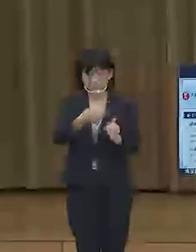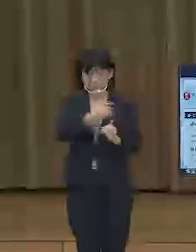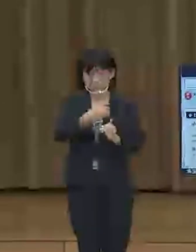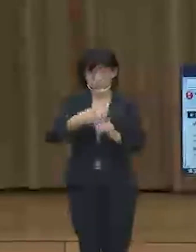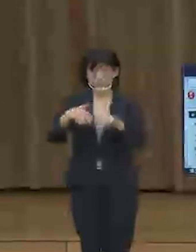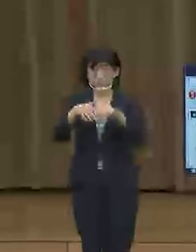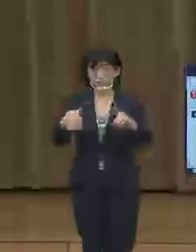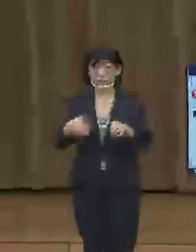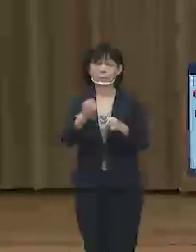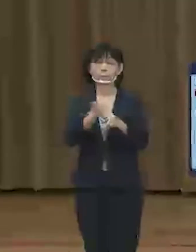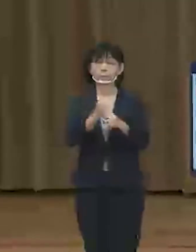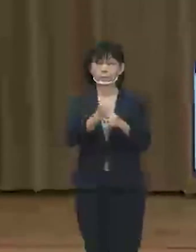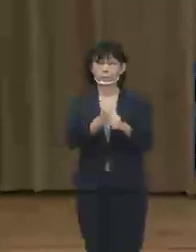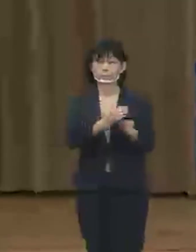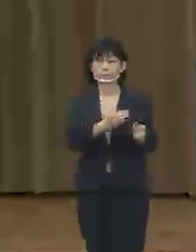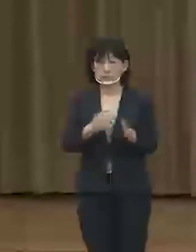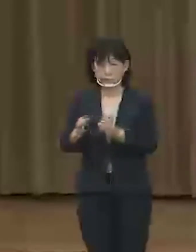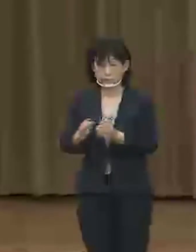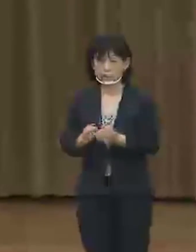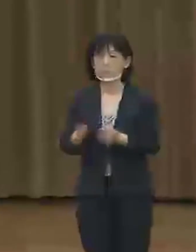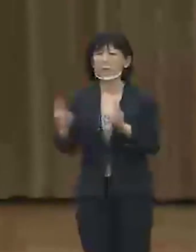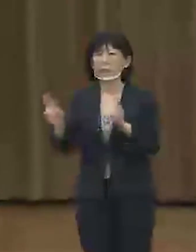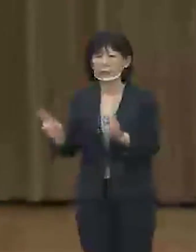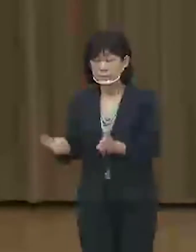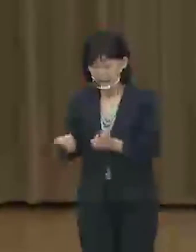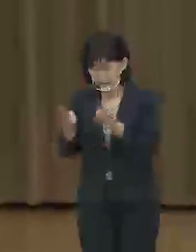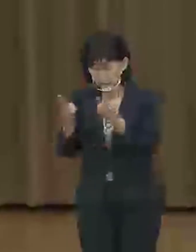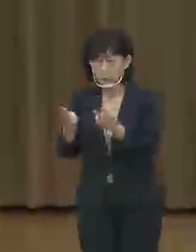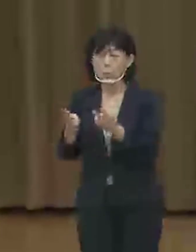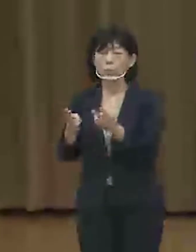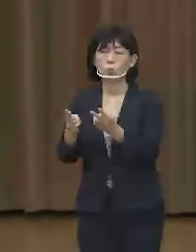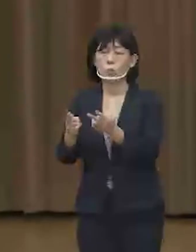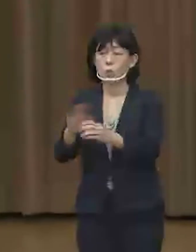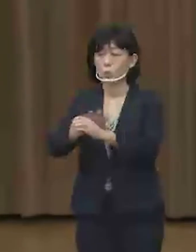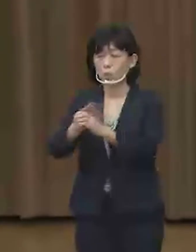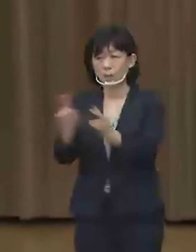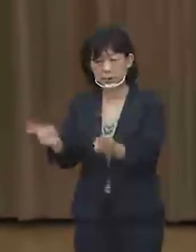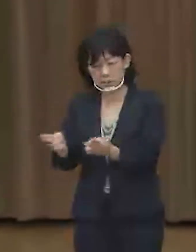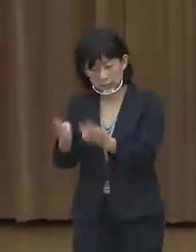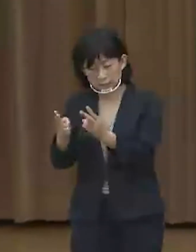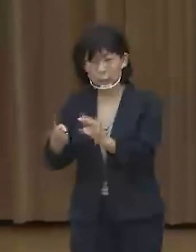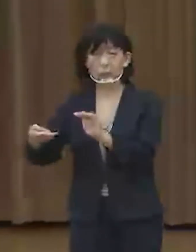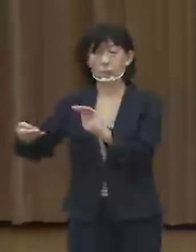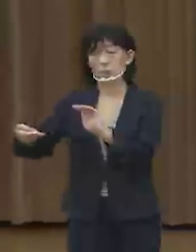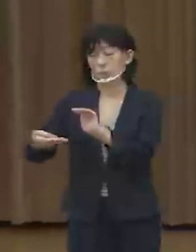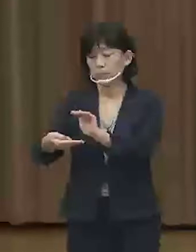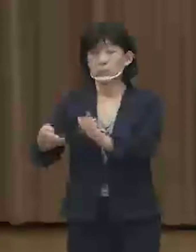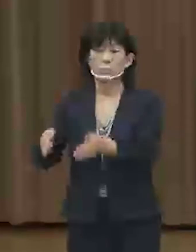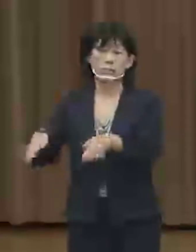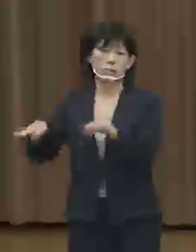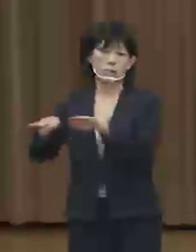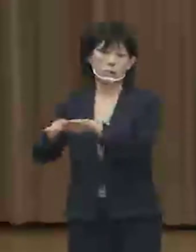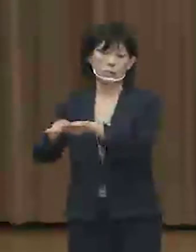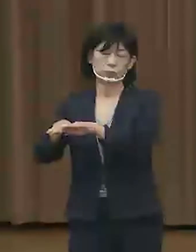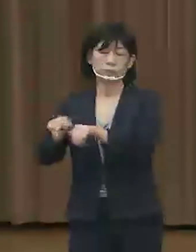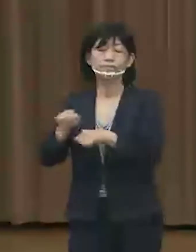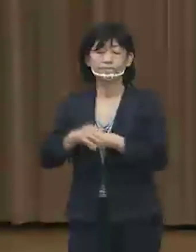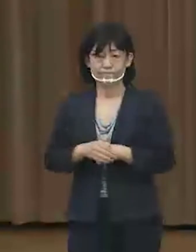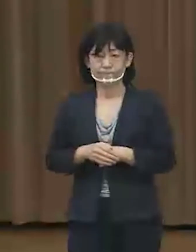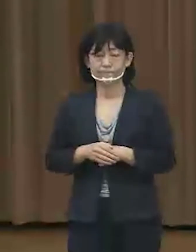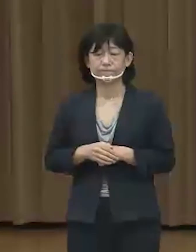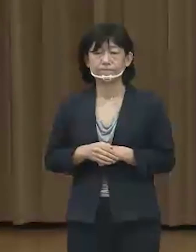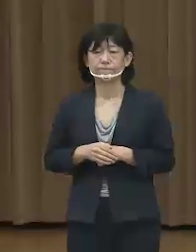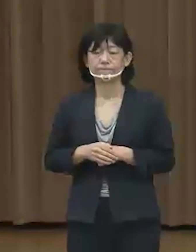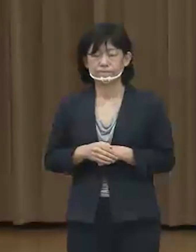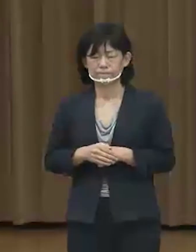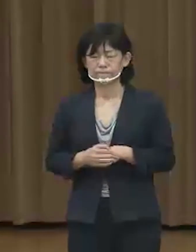に、新たな専用医療施設の整備であります。新たな病床確保計画におけ